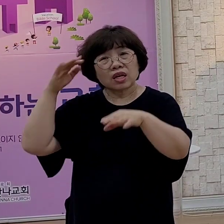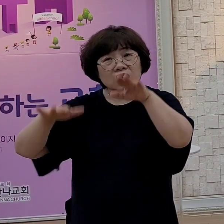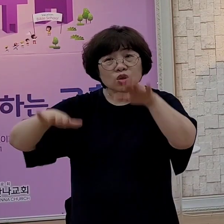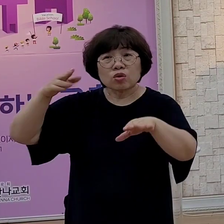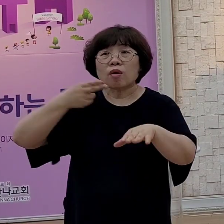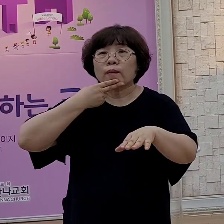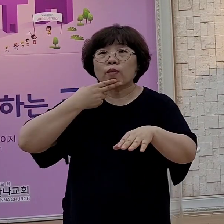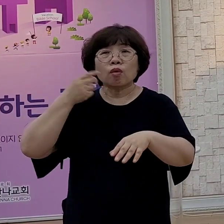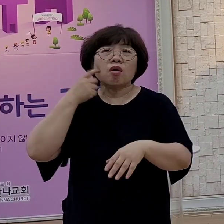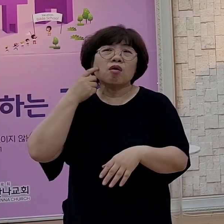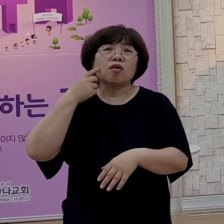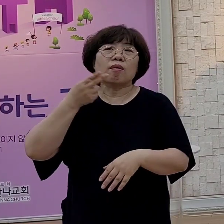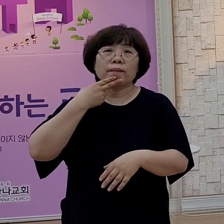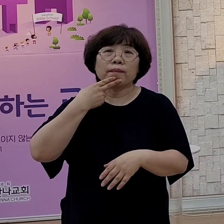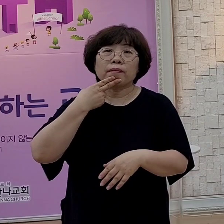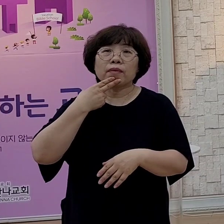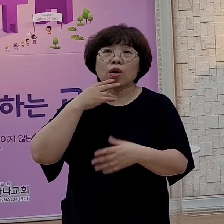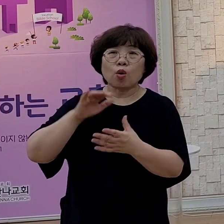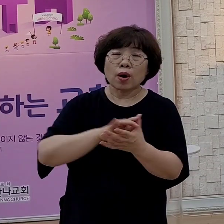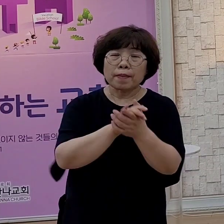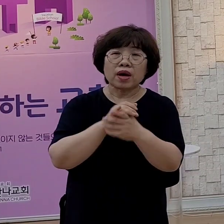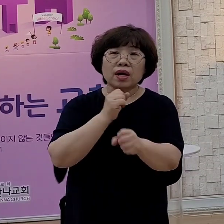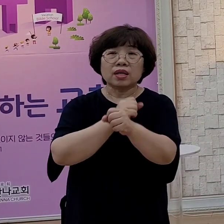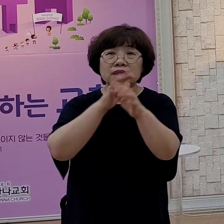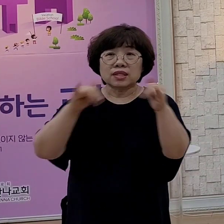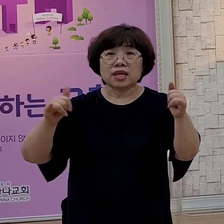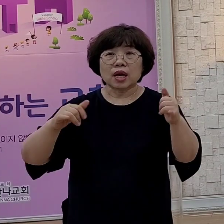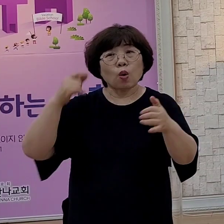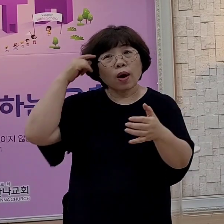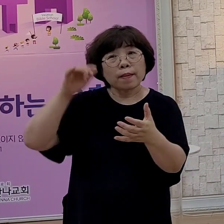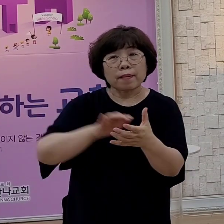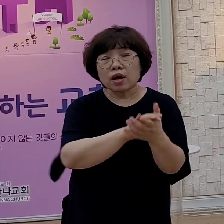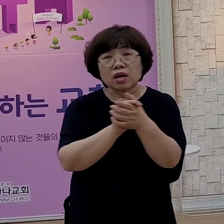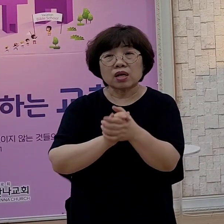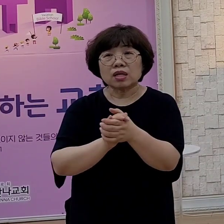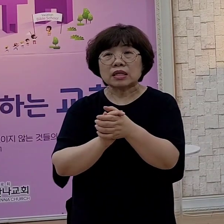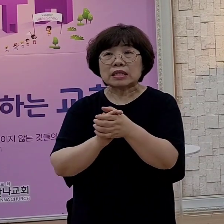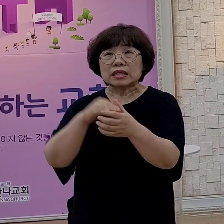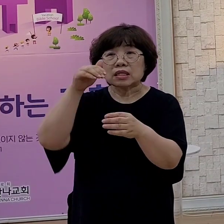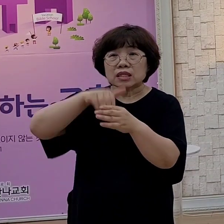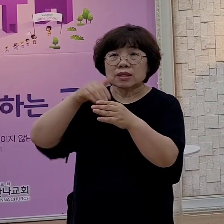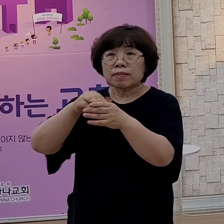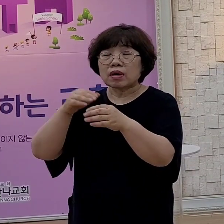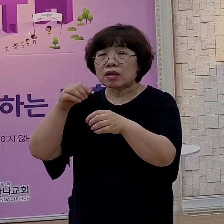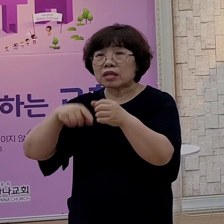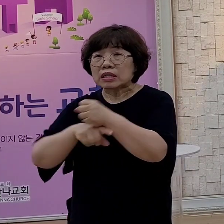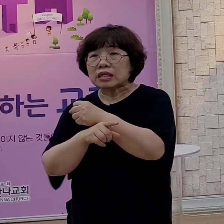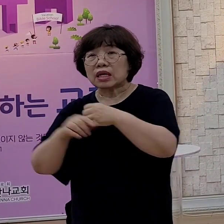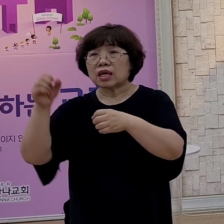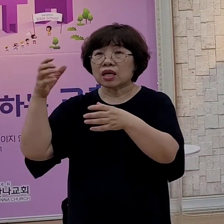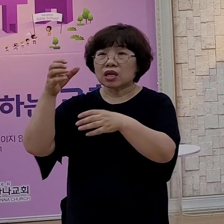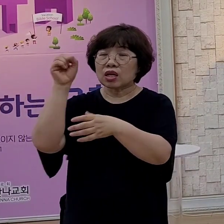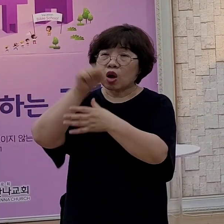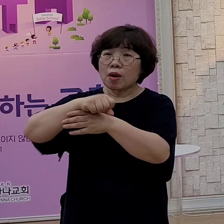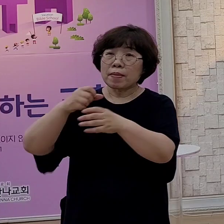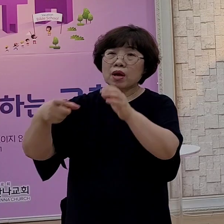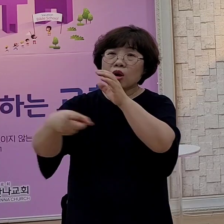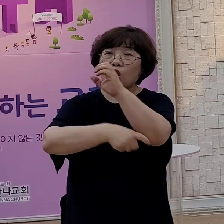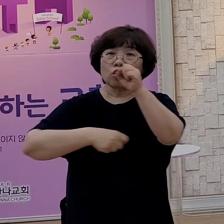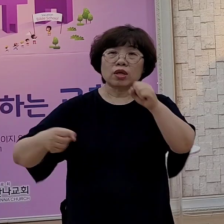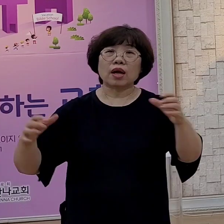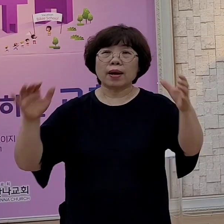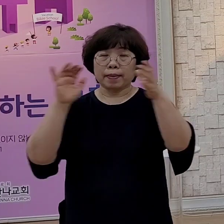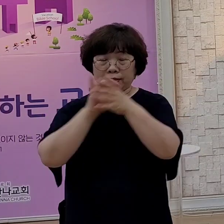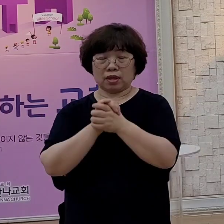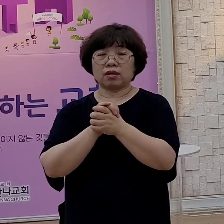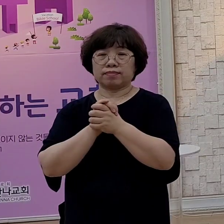편견과 거짓이 없나니 화평하게 하는 자들은 화평으로 심어 의의 열무를 거두느니라.